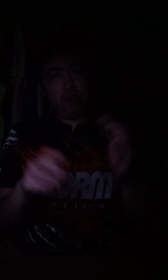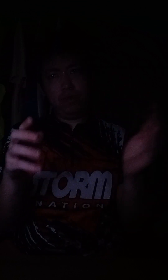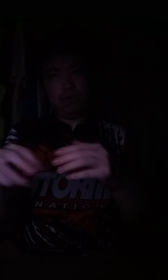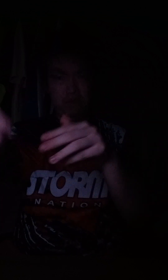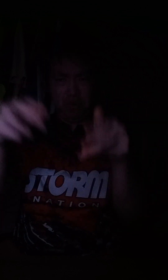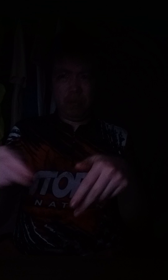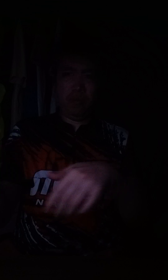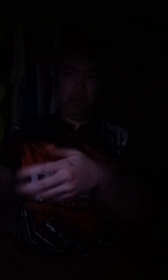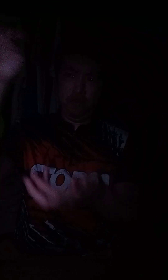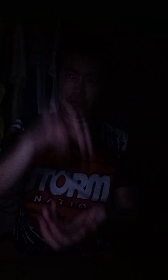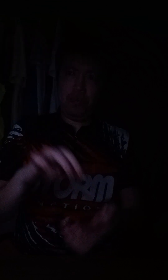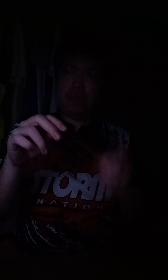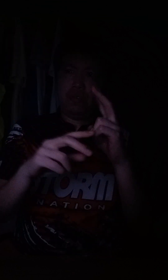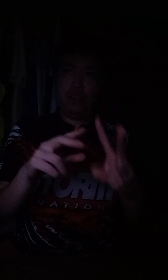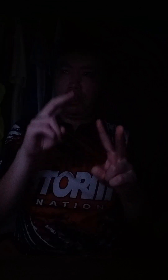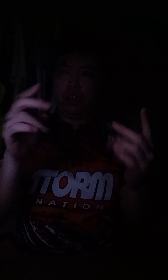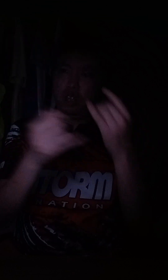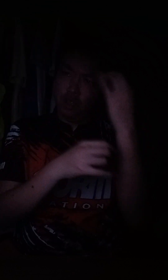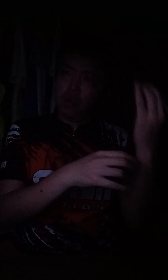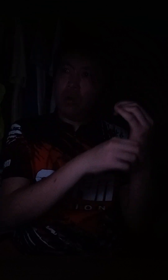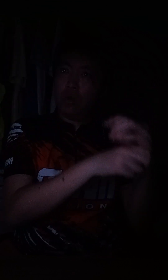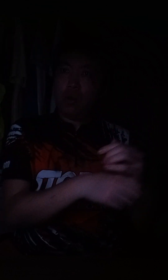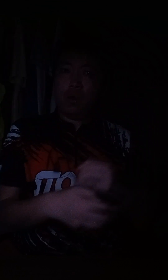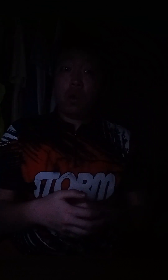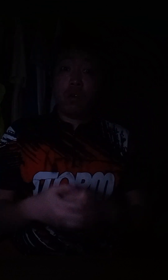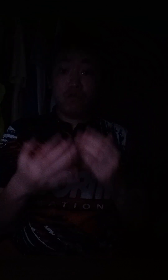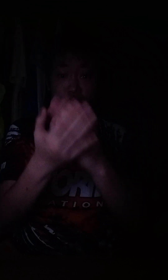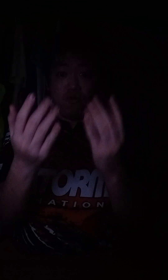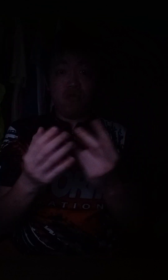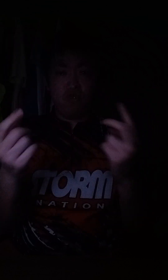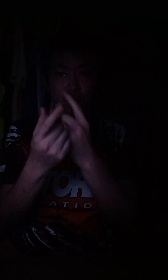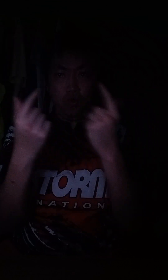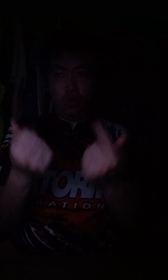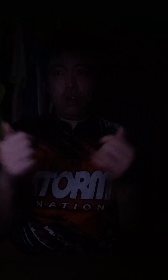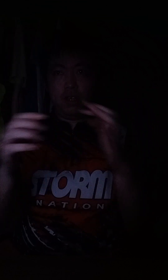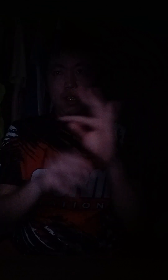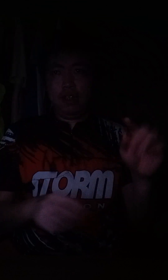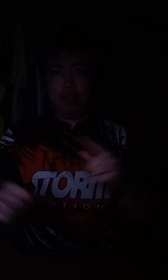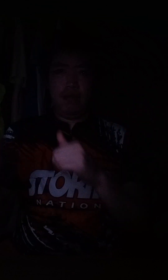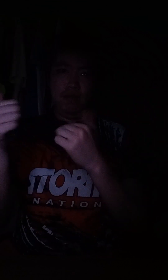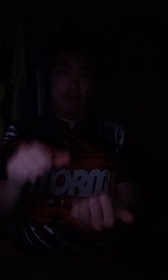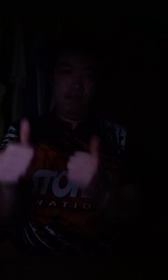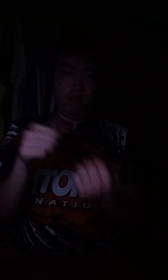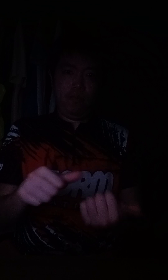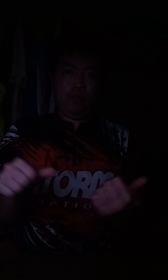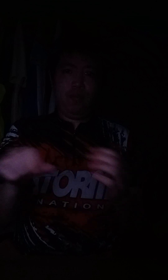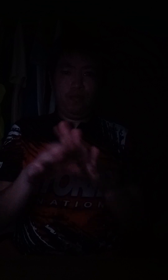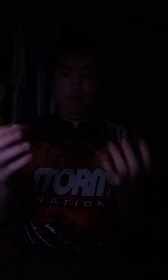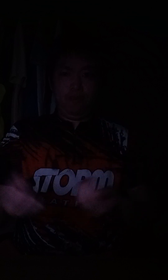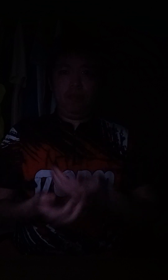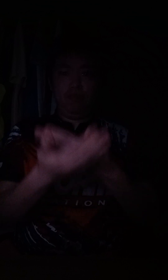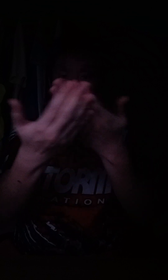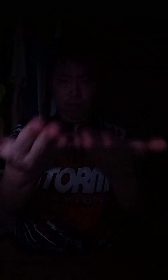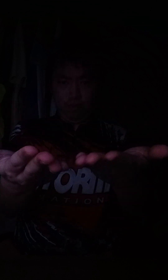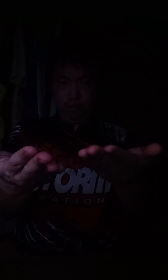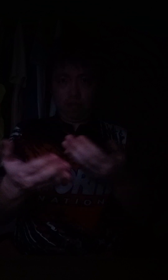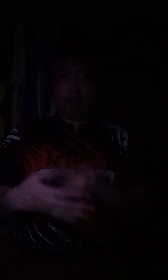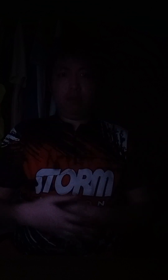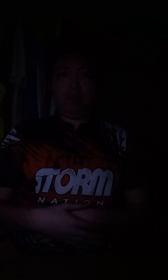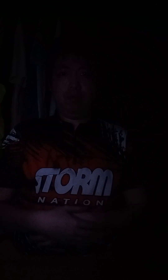아래로 추락해 22명이 다쳤고 국도에서는 연쇄 추돌로 운전자가 숨졌습니다. 이상곤 기자입니다.